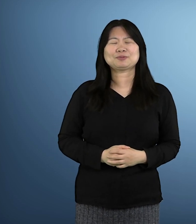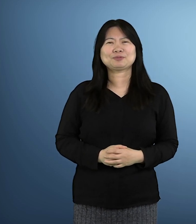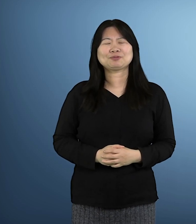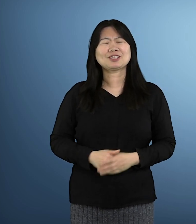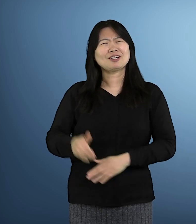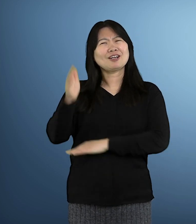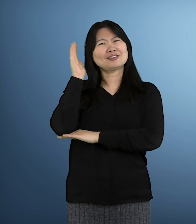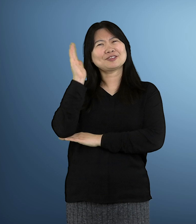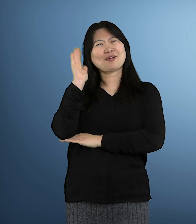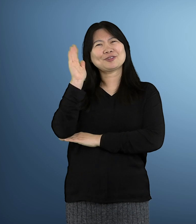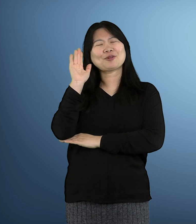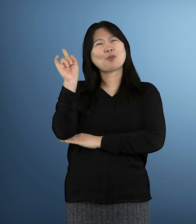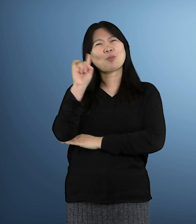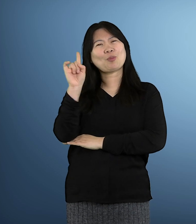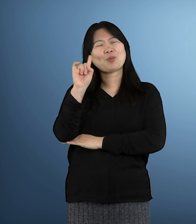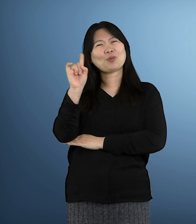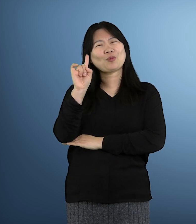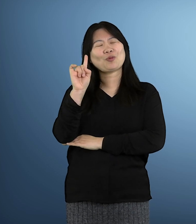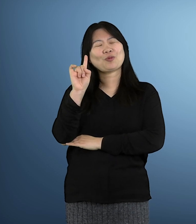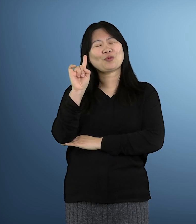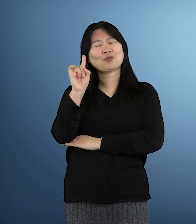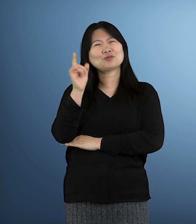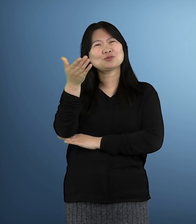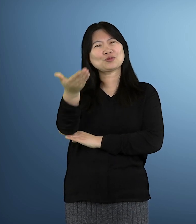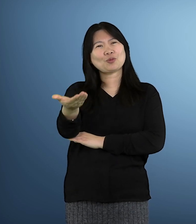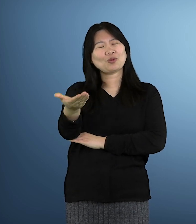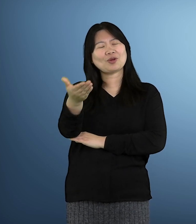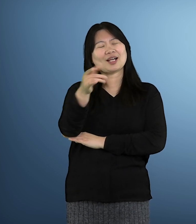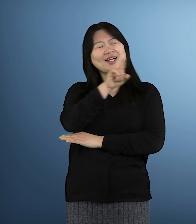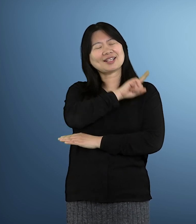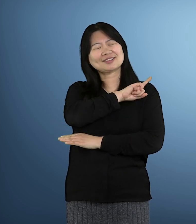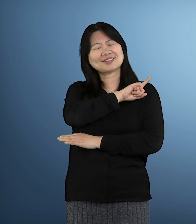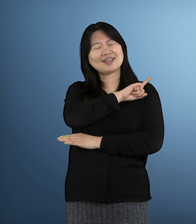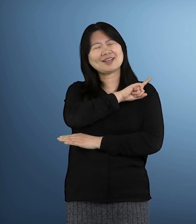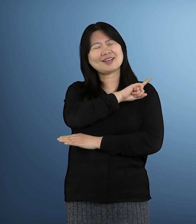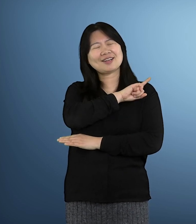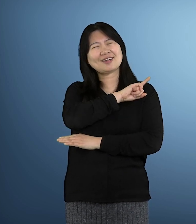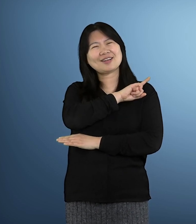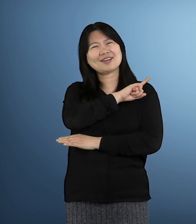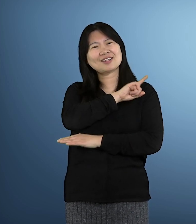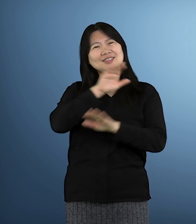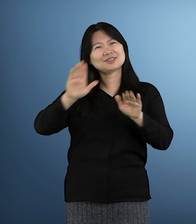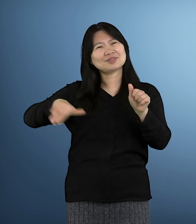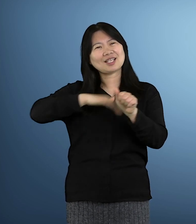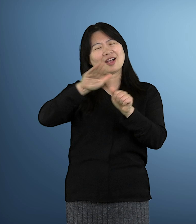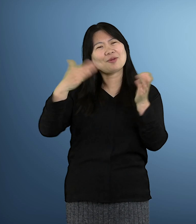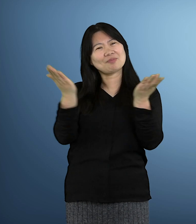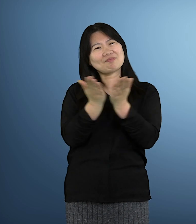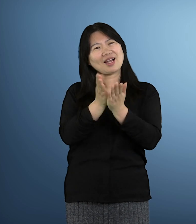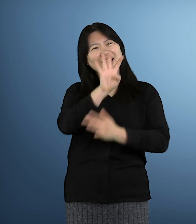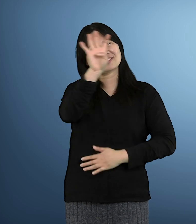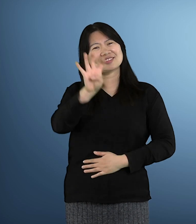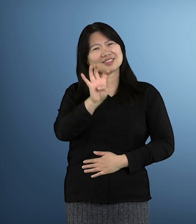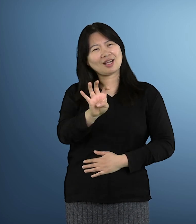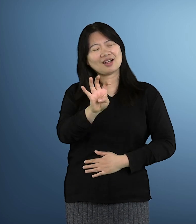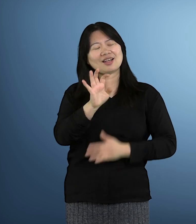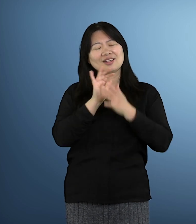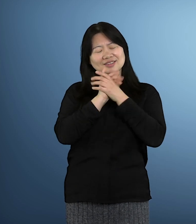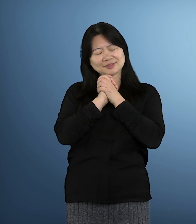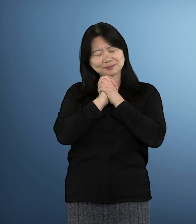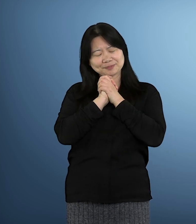어떤 설교를 해야 가장 적실한 설교가 될까 기도하는